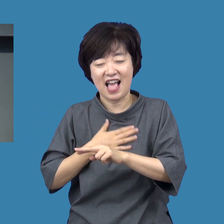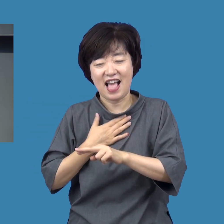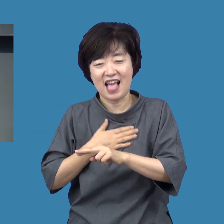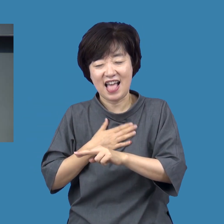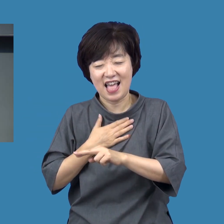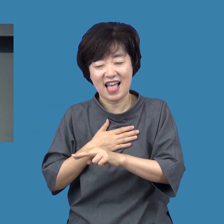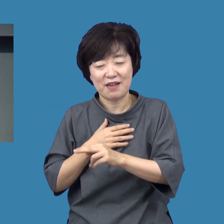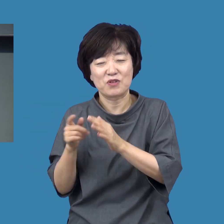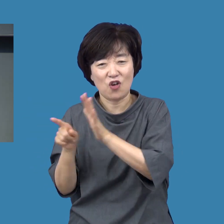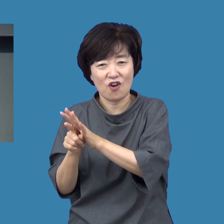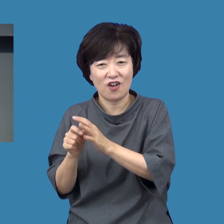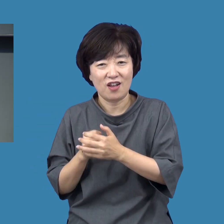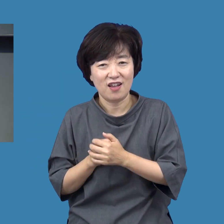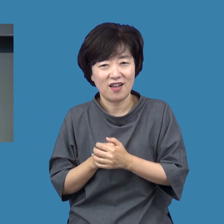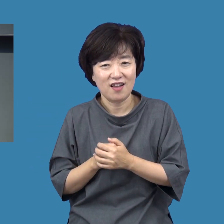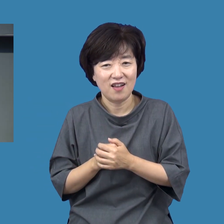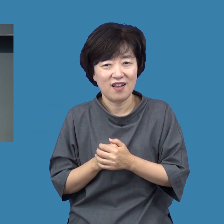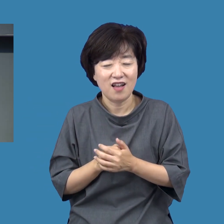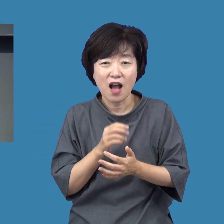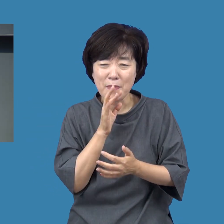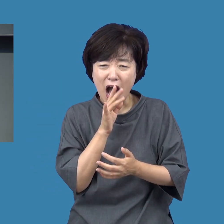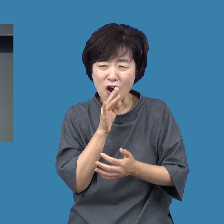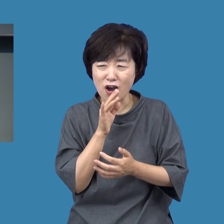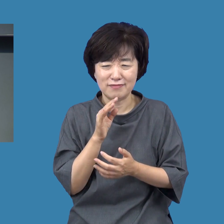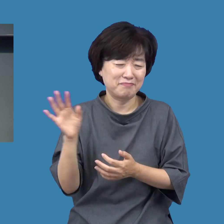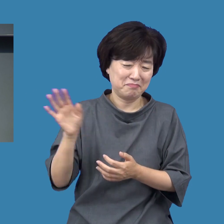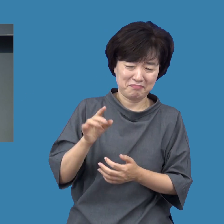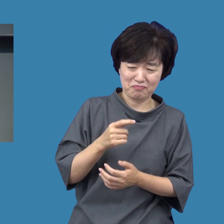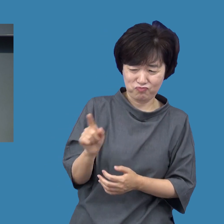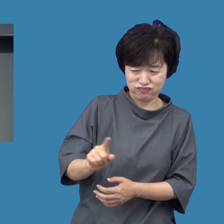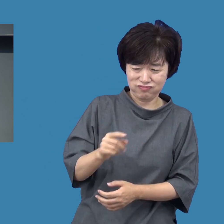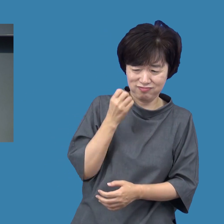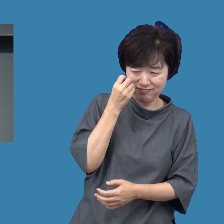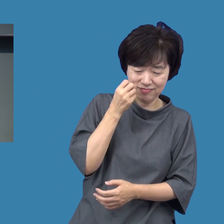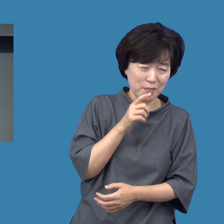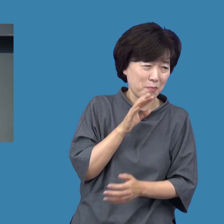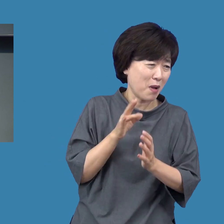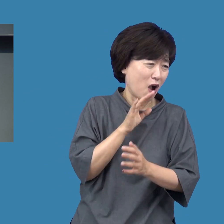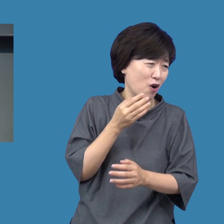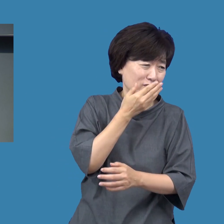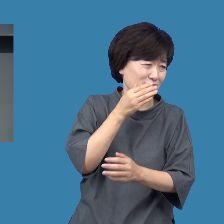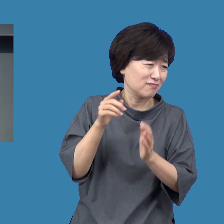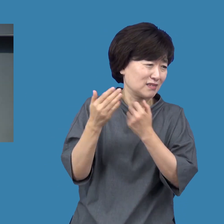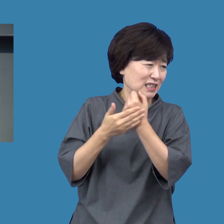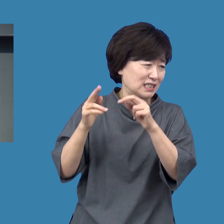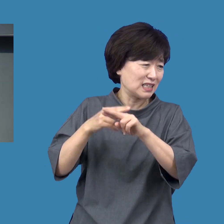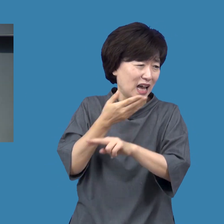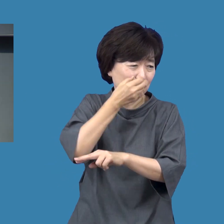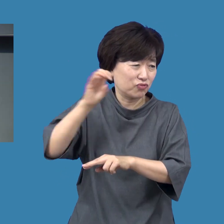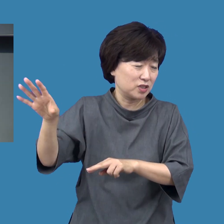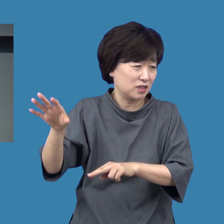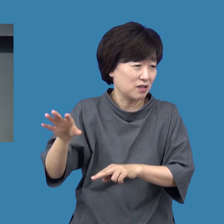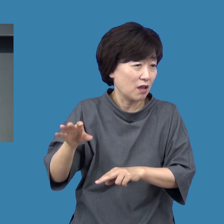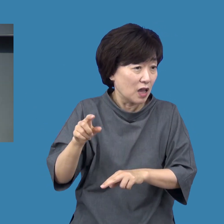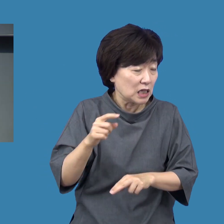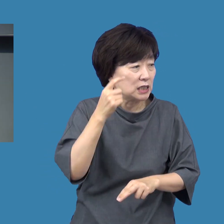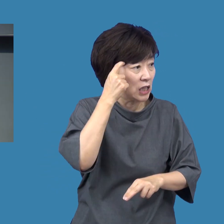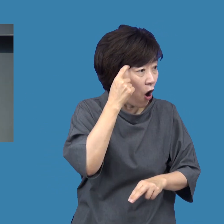보이는 세계가 전부라고 계속 생각하는 사람들이 방언의 은사를 무시하게 돼요. 왜? 이해를 못하는 게 무슨 의미가 있냐는